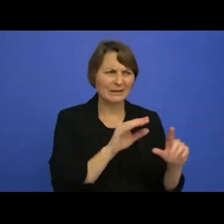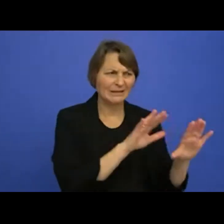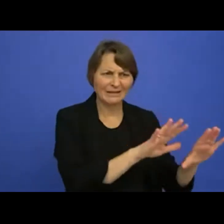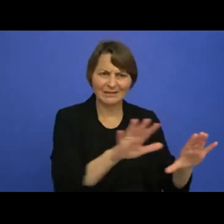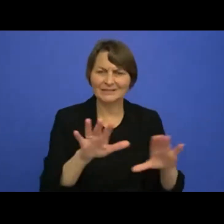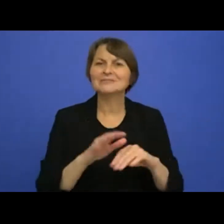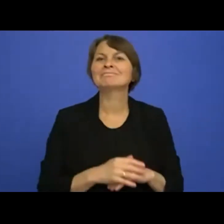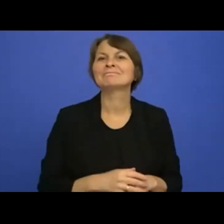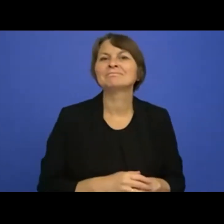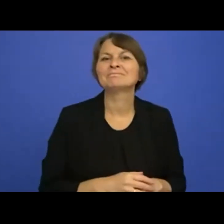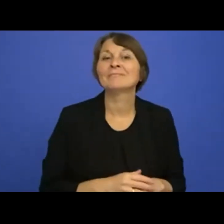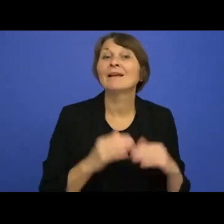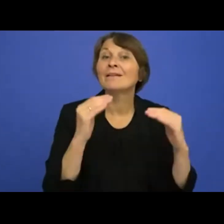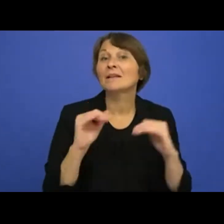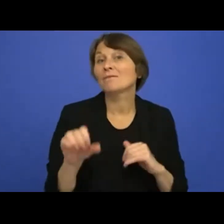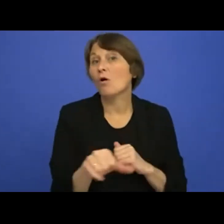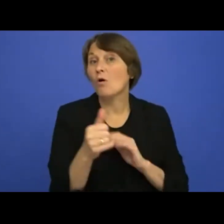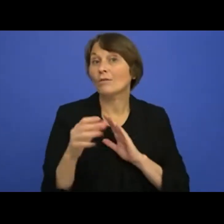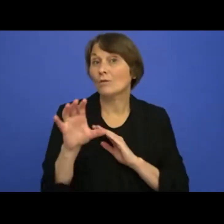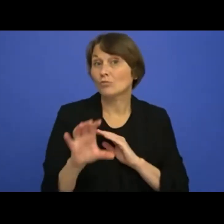de handicap. Autres